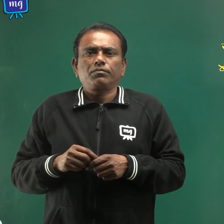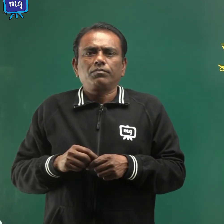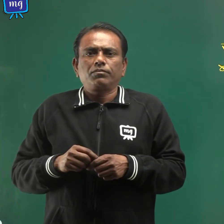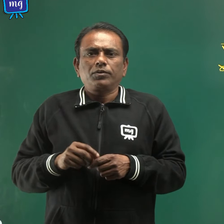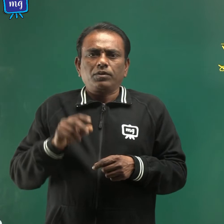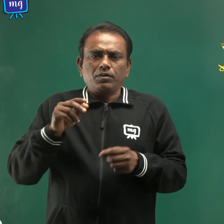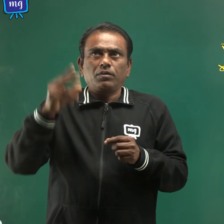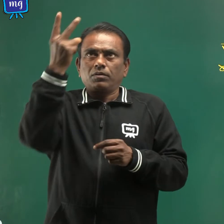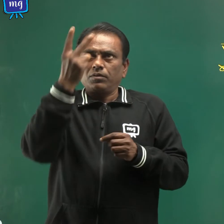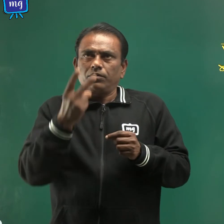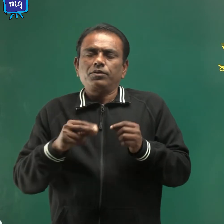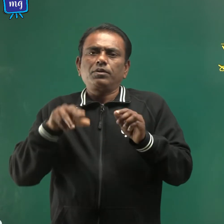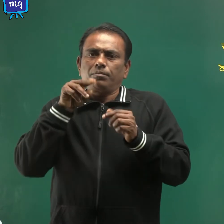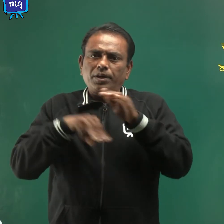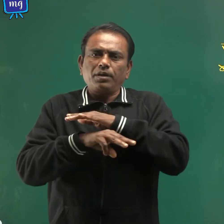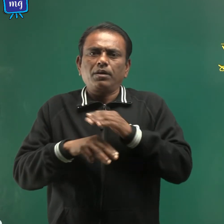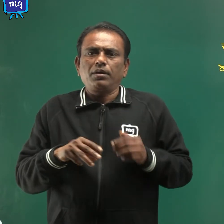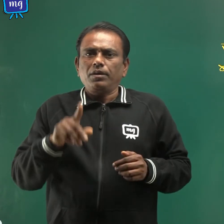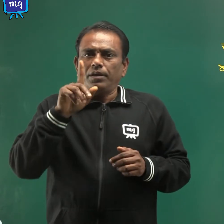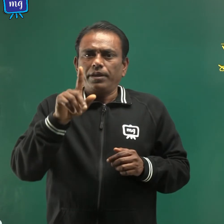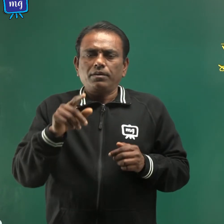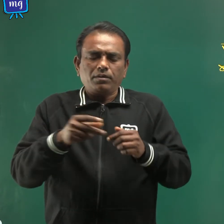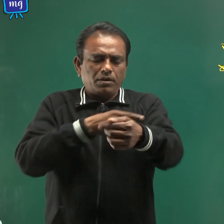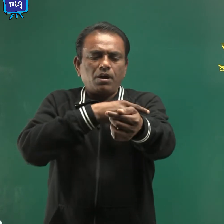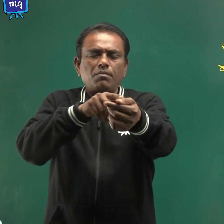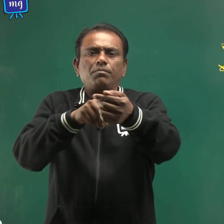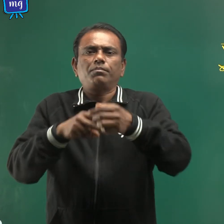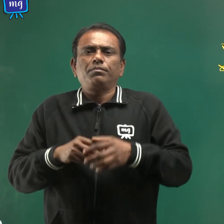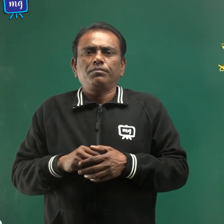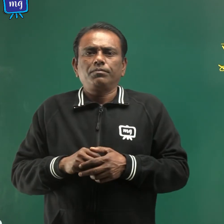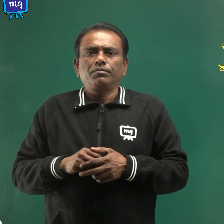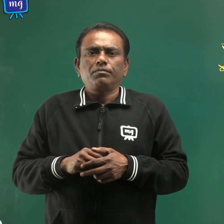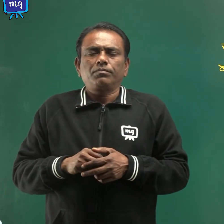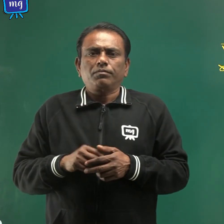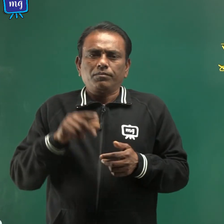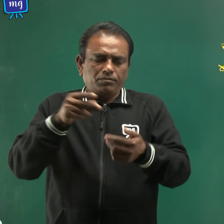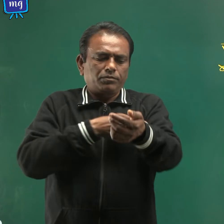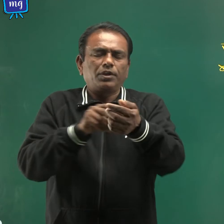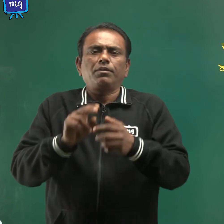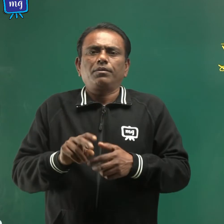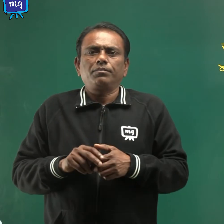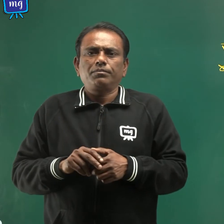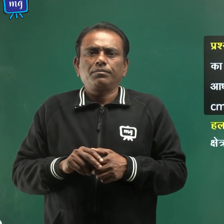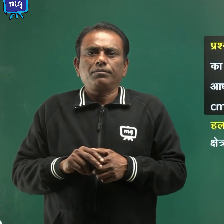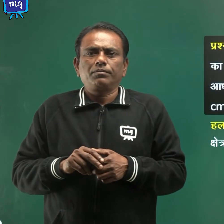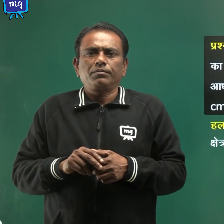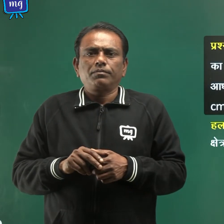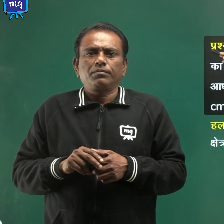इस क्षेत्र में में के समांतर चतुर्भुज है में तय हुआ है